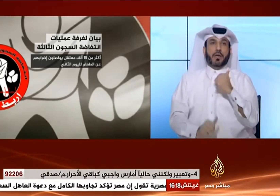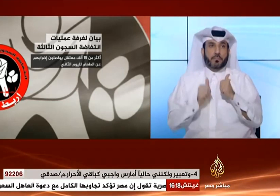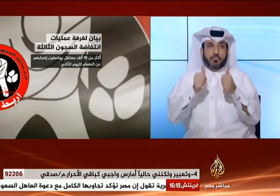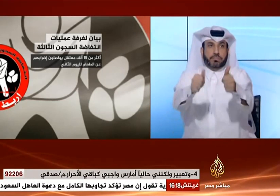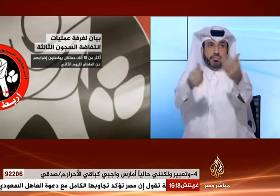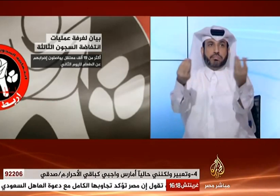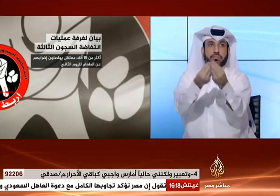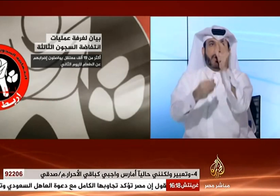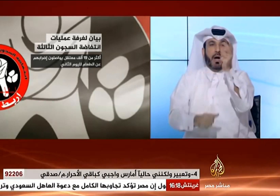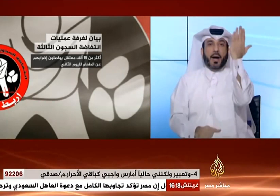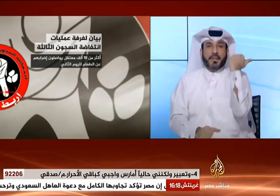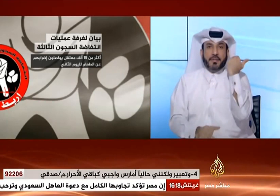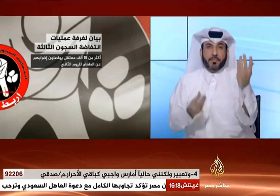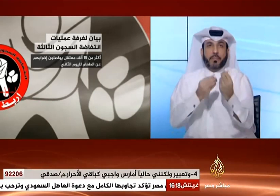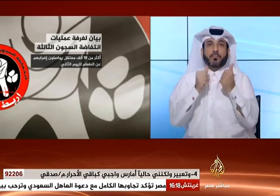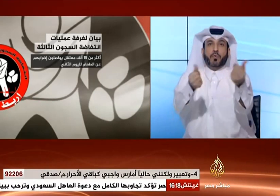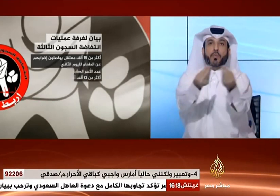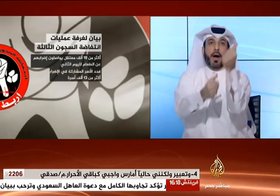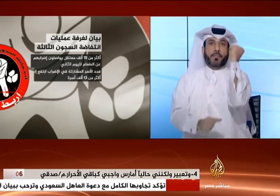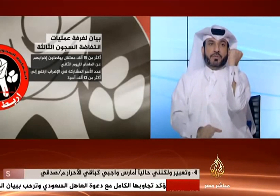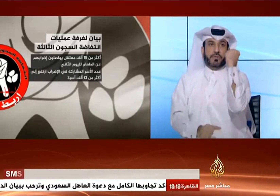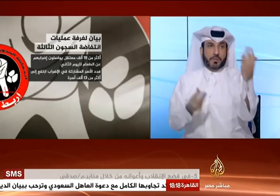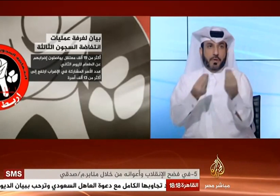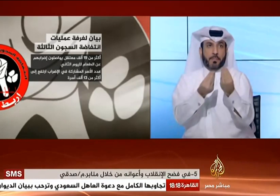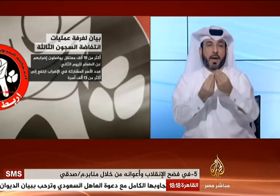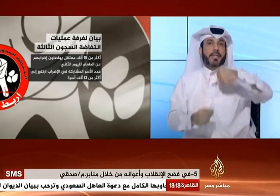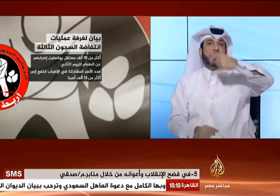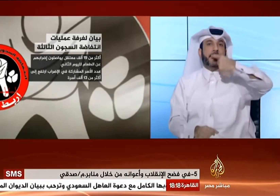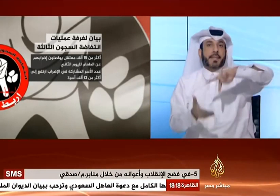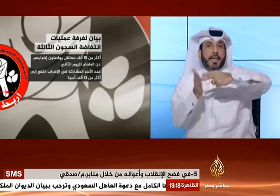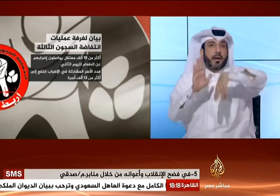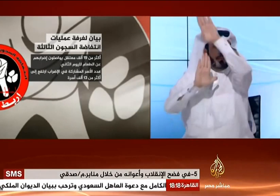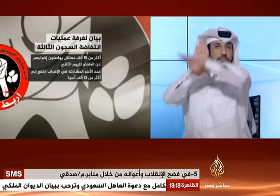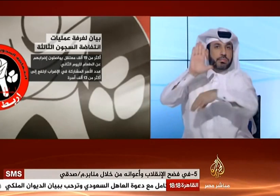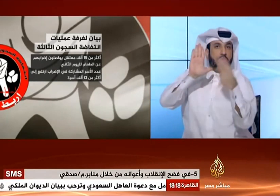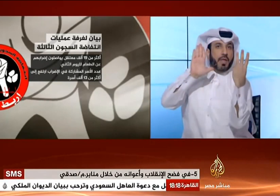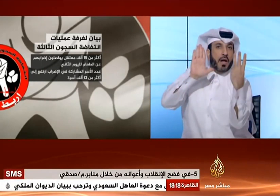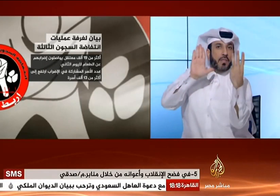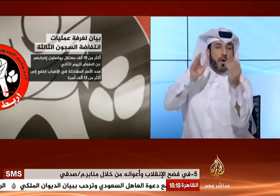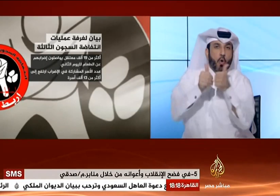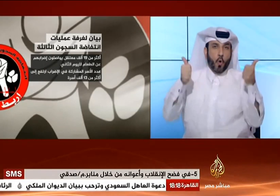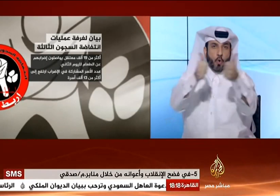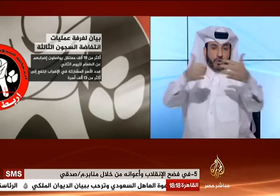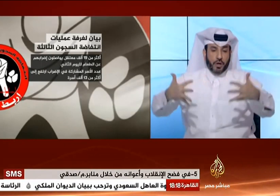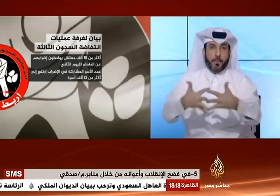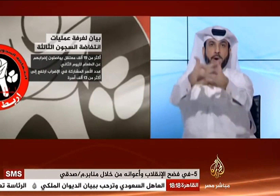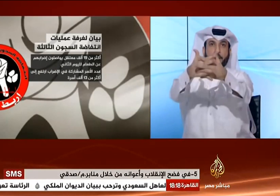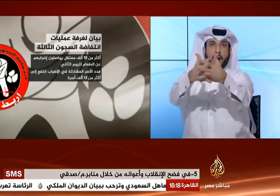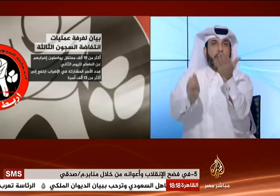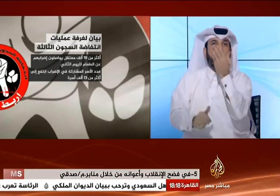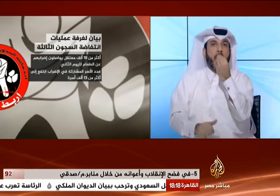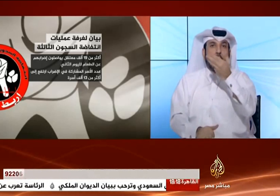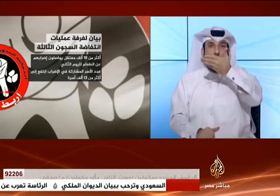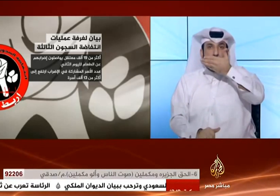الانتفاضه الثالثه والتي انطلقت امس واضافت الغرفه في بيانها الثالثه ان عدد الاسر المشاركه في الاضراب التضامني